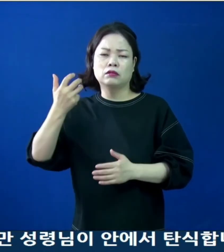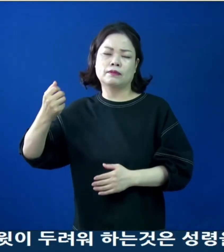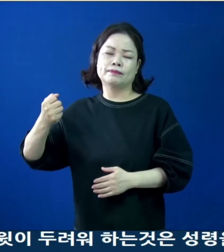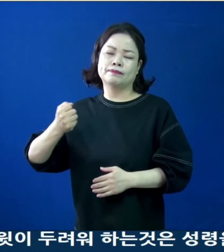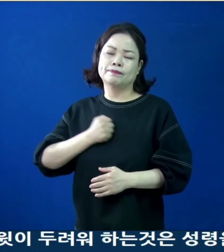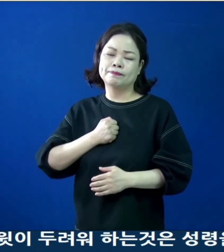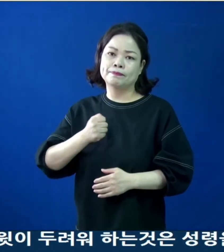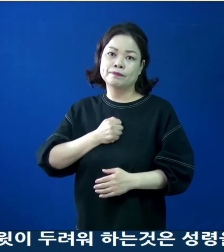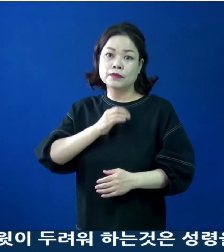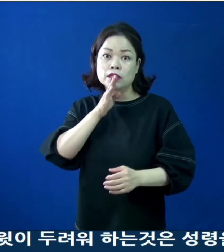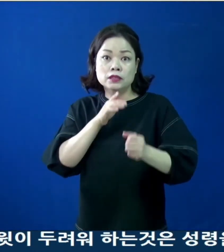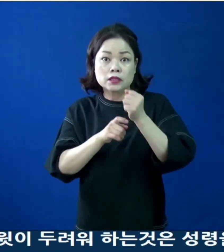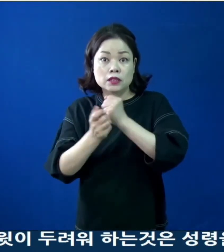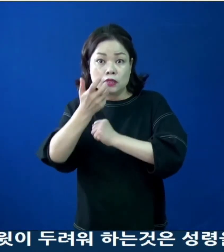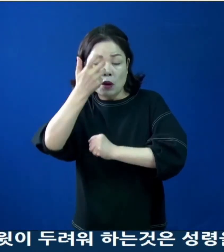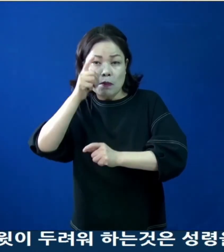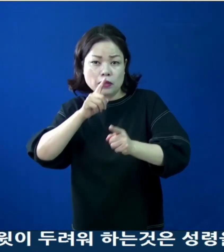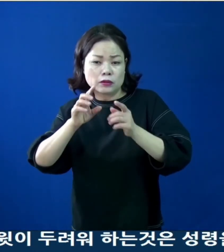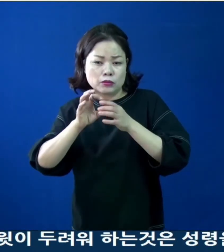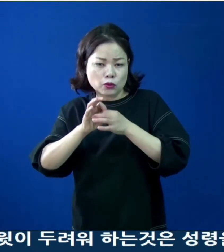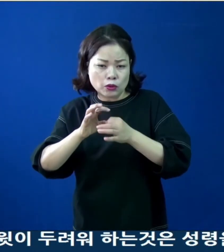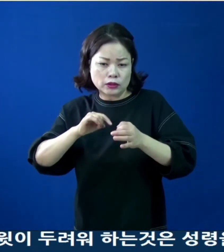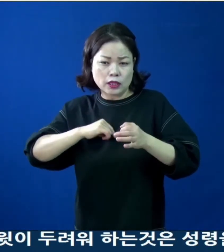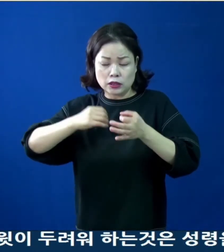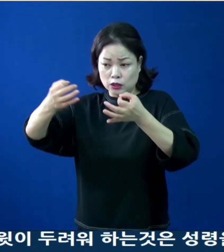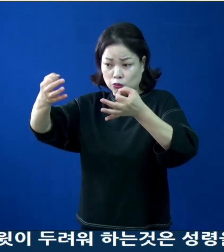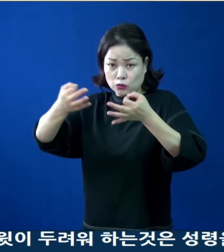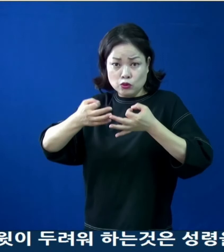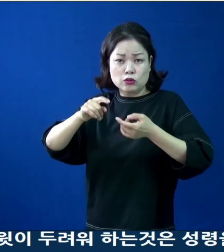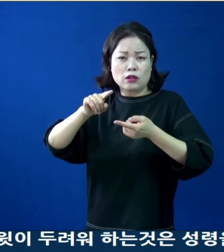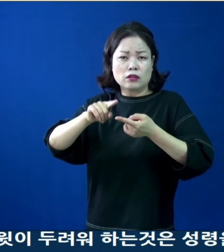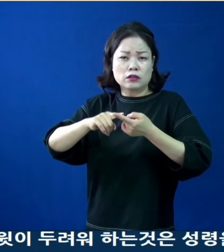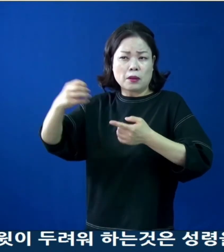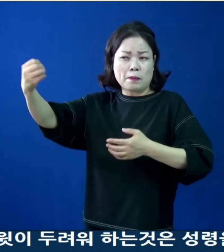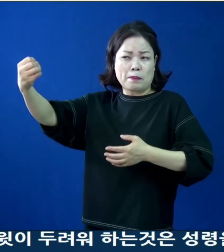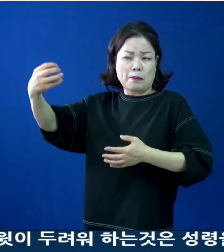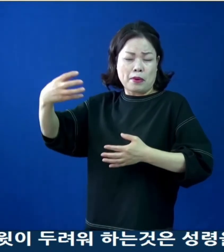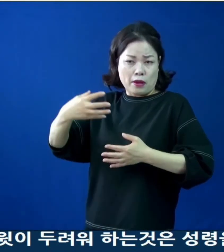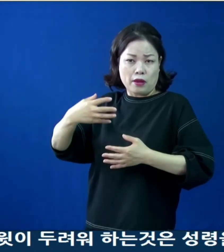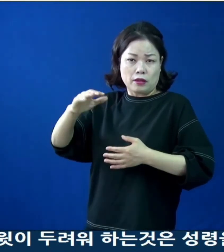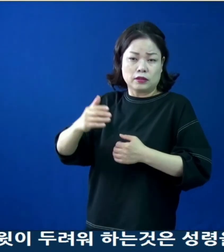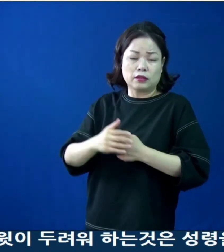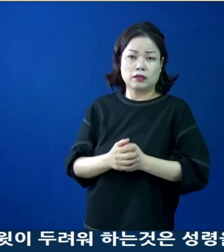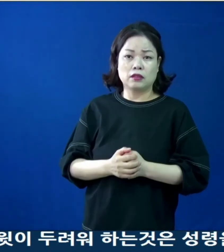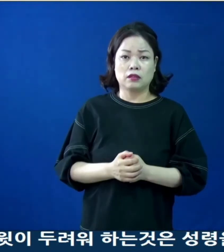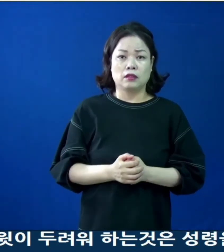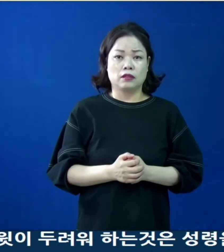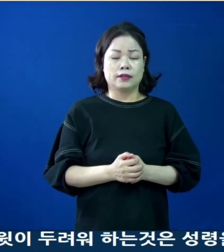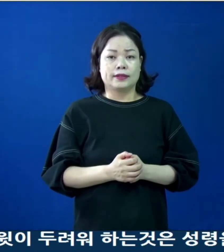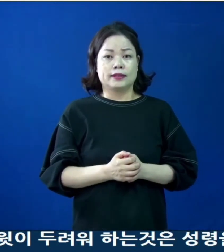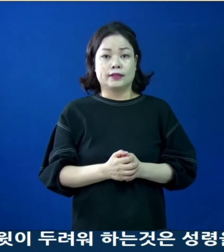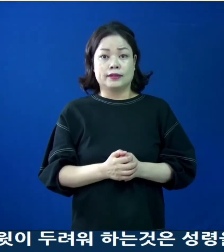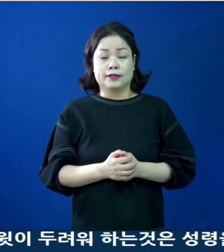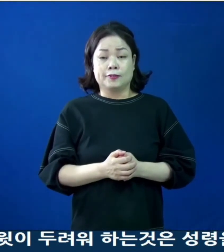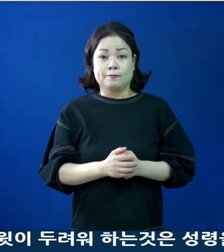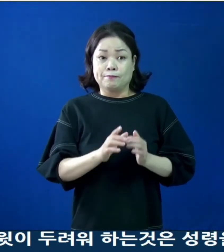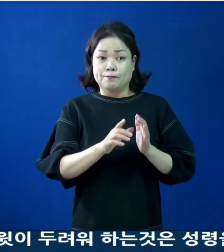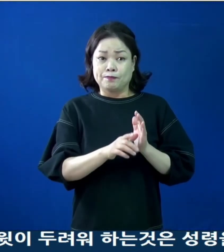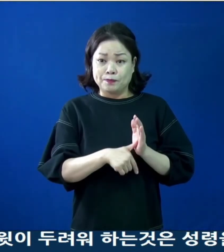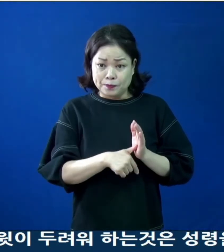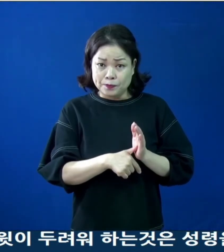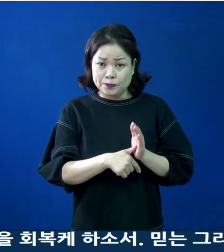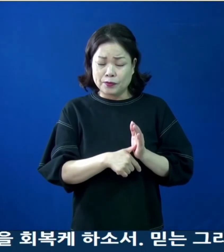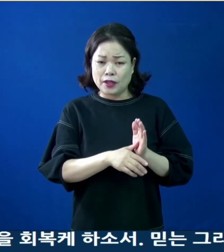것입니다. 진리의 영이 말씀을 통해서 자기 자신을 비추는 것에 조명을 받게 되는 것이죠. 그러니 시간이 들든